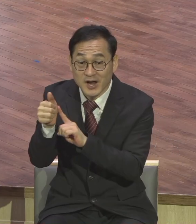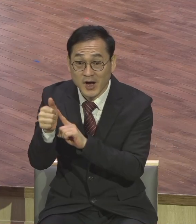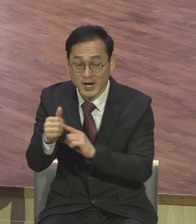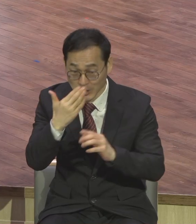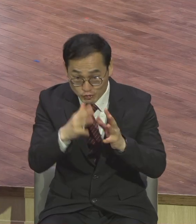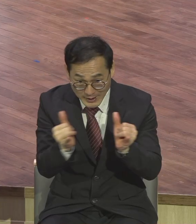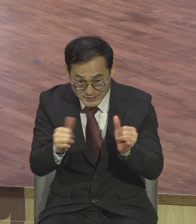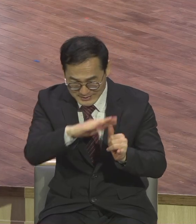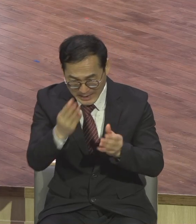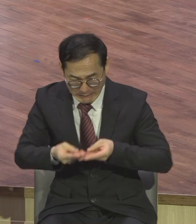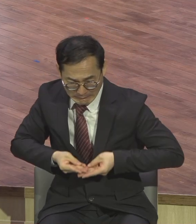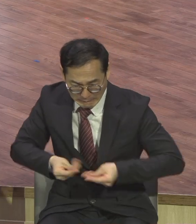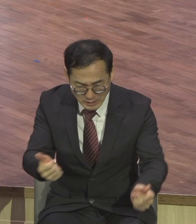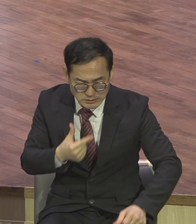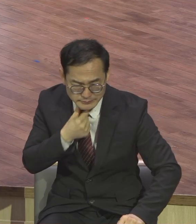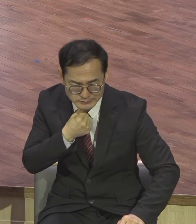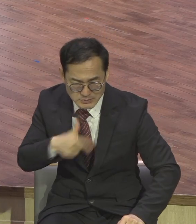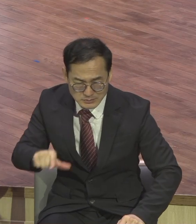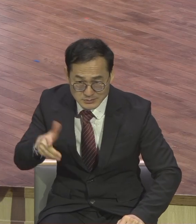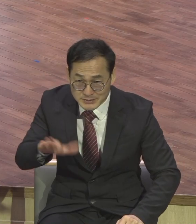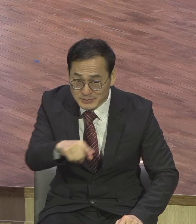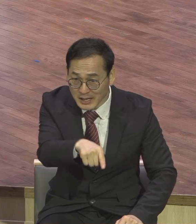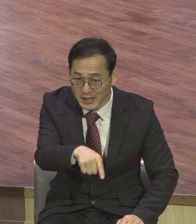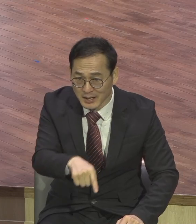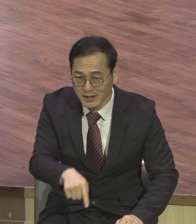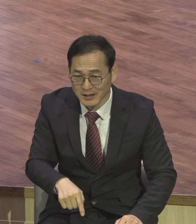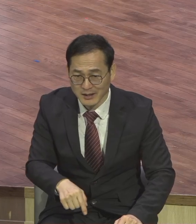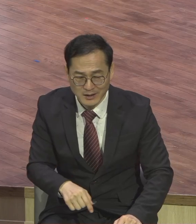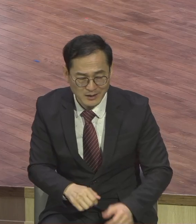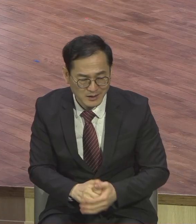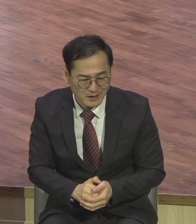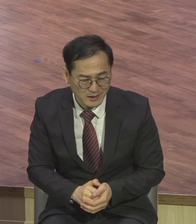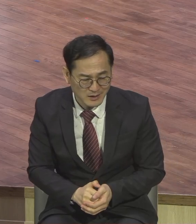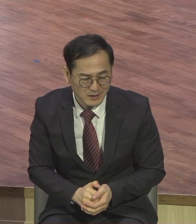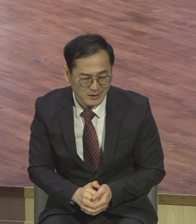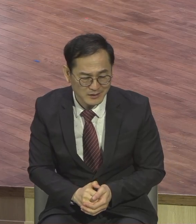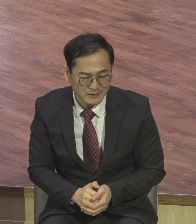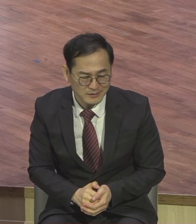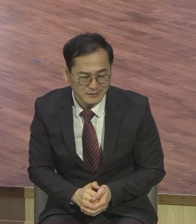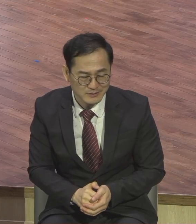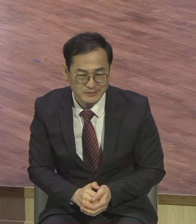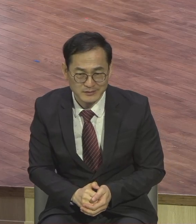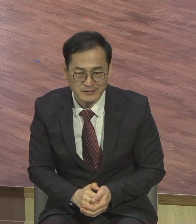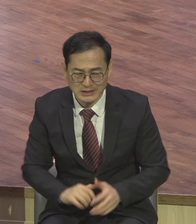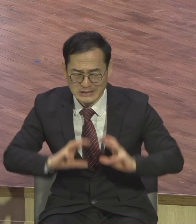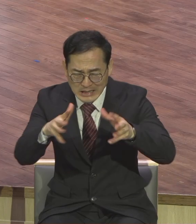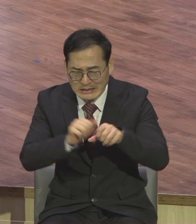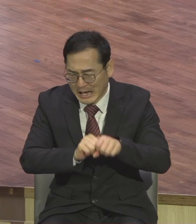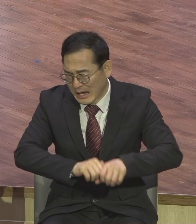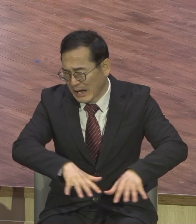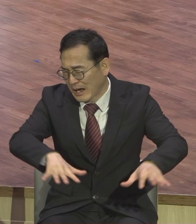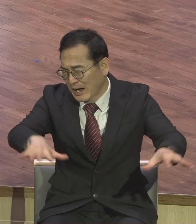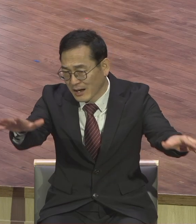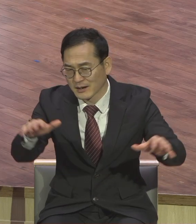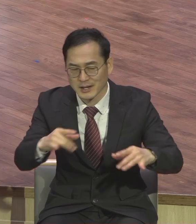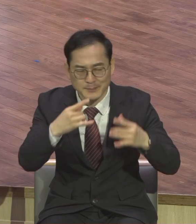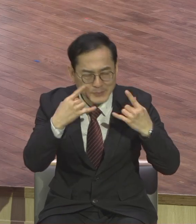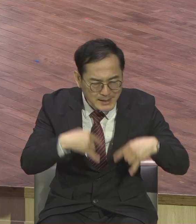되겠는데 유대인들을 잡아냈는데 수천 년 동안 디아스포라들 때가 흩어져 있으니까 뭐